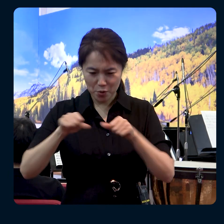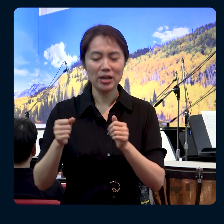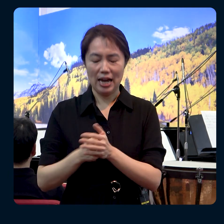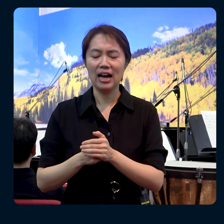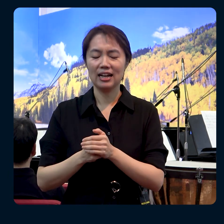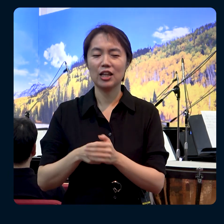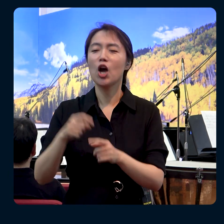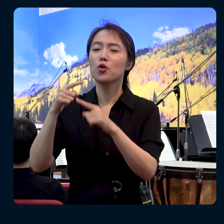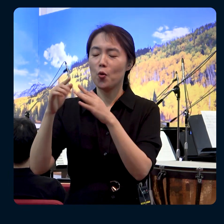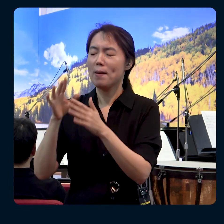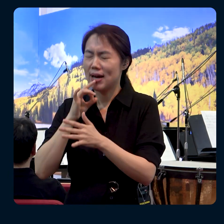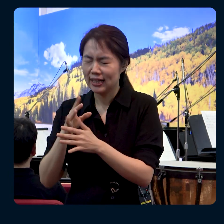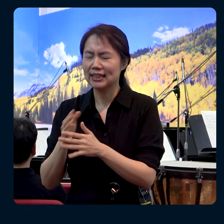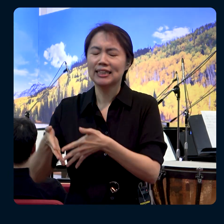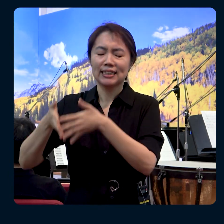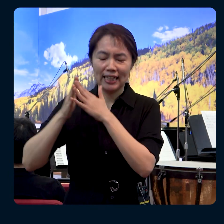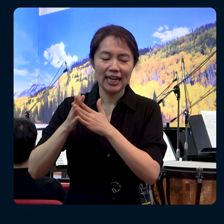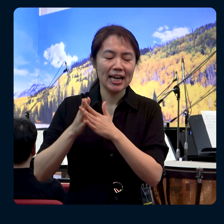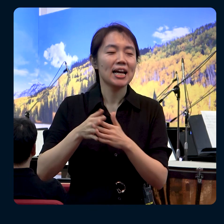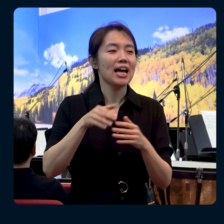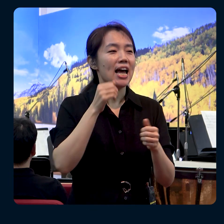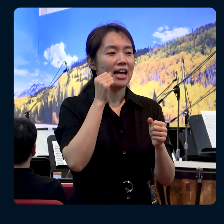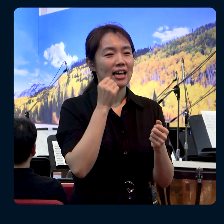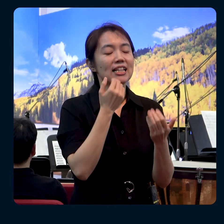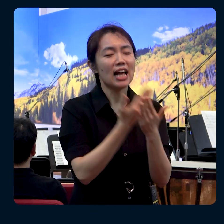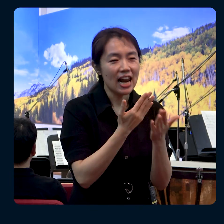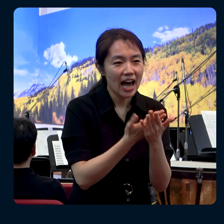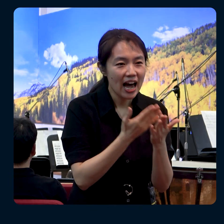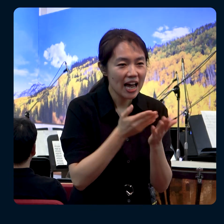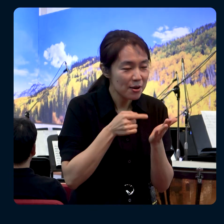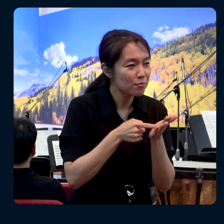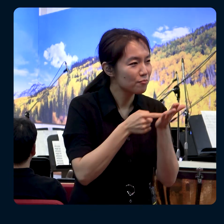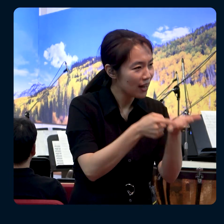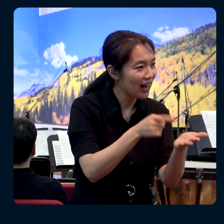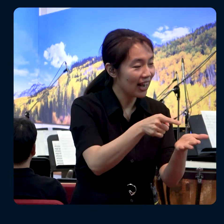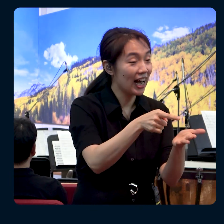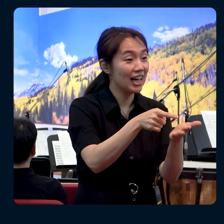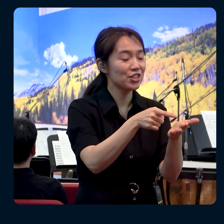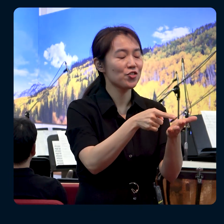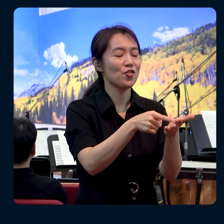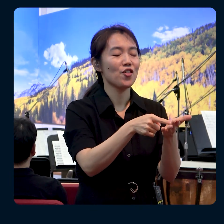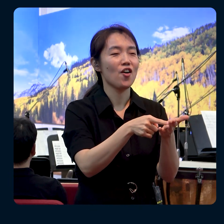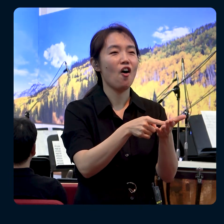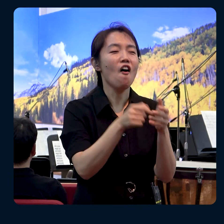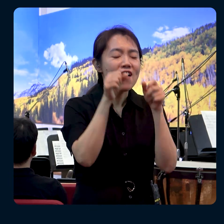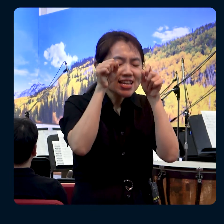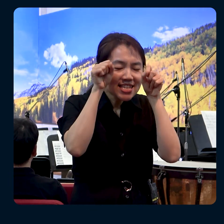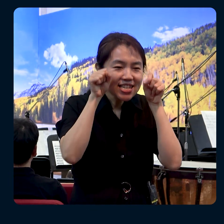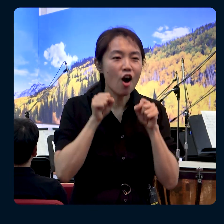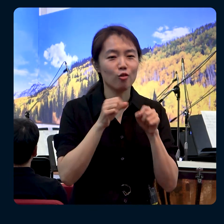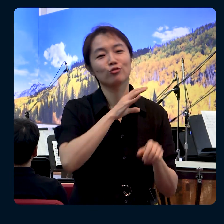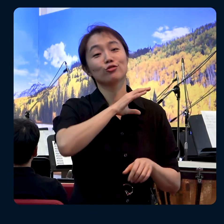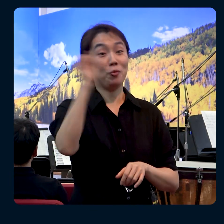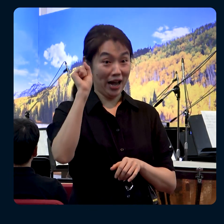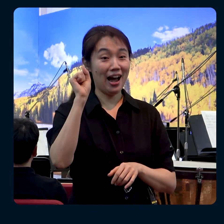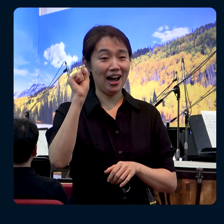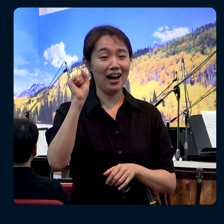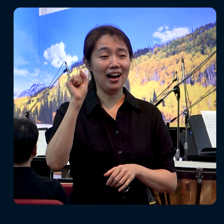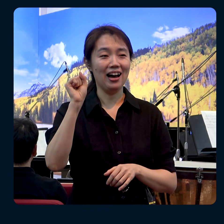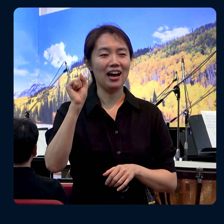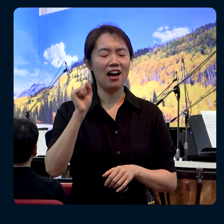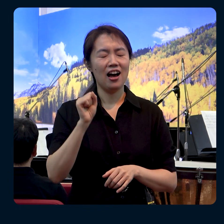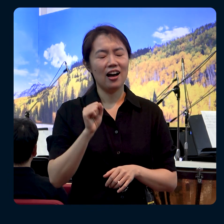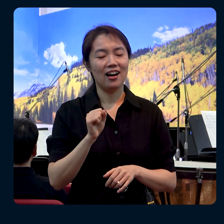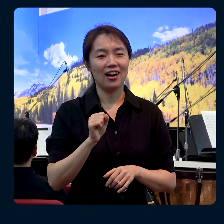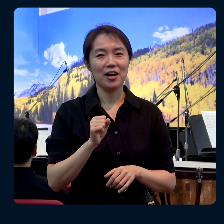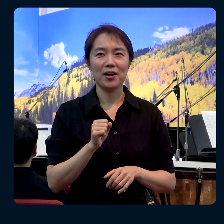한다 하면서 진짜 거의 다 내주고 그냥 뼈만 겨우 발라가지고 통과했어요. 그러니까 제대로 통과한